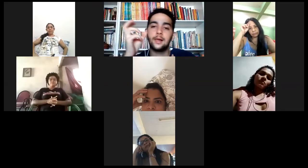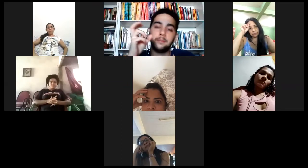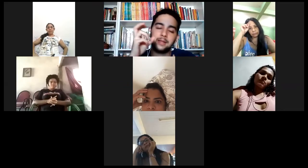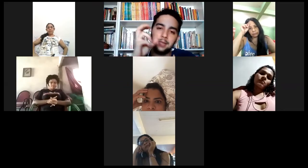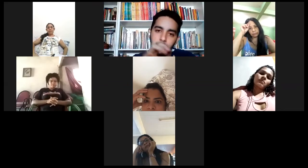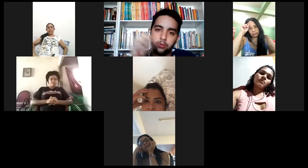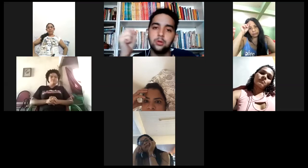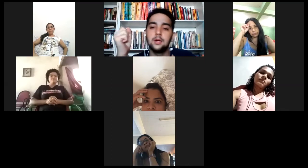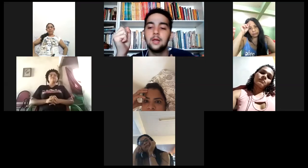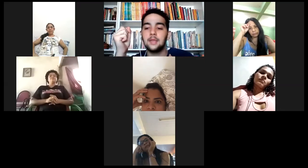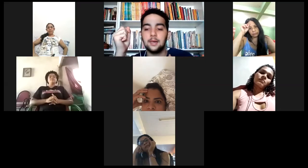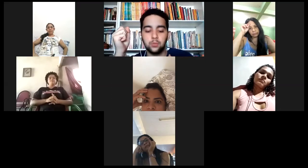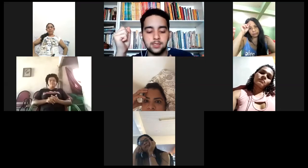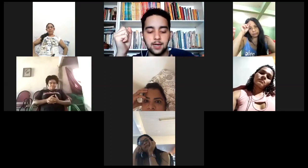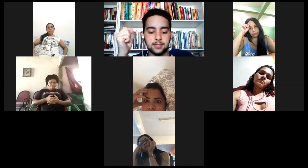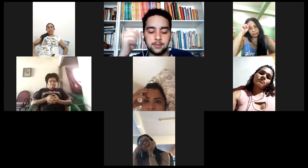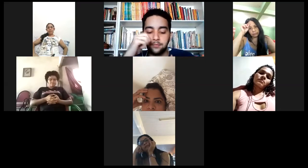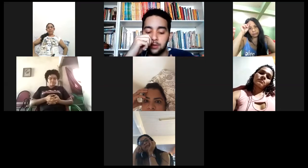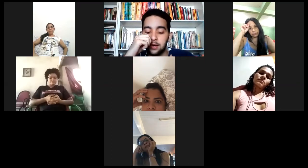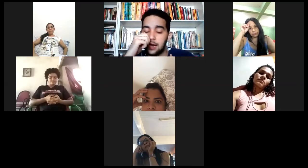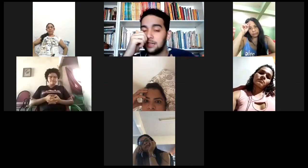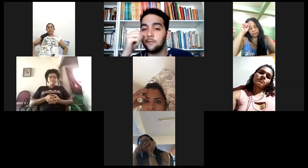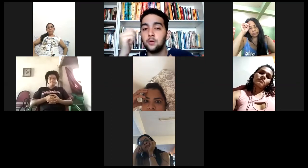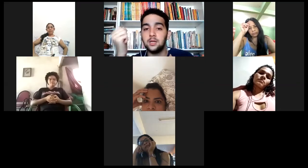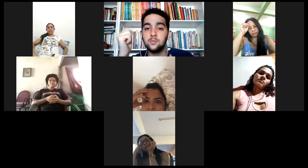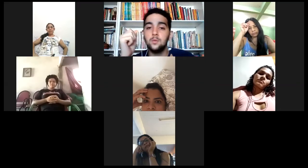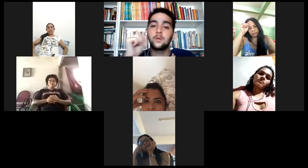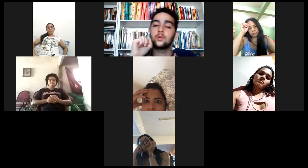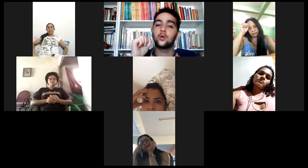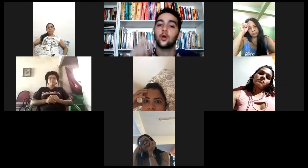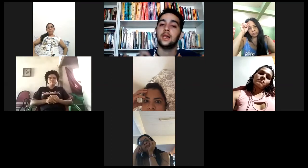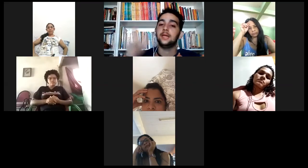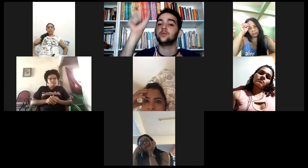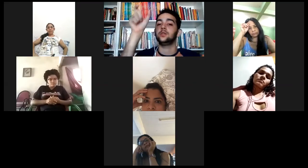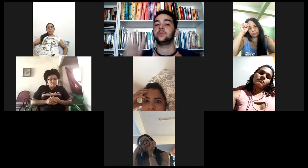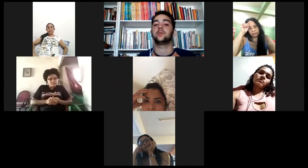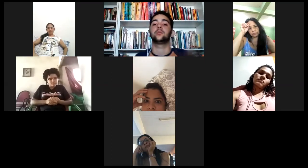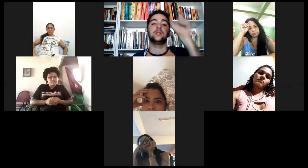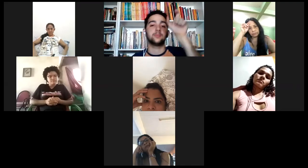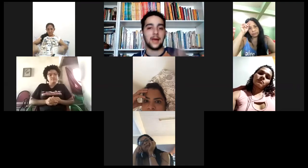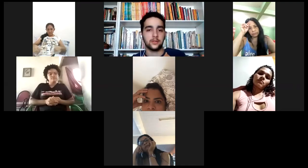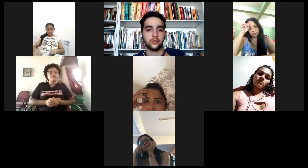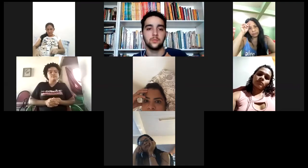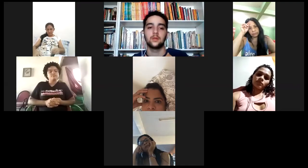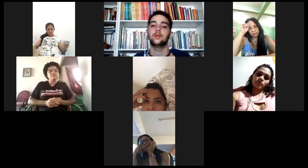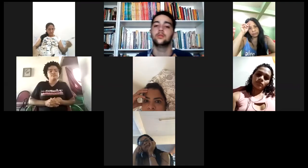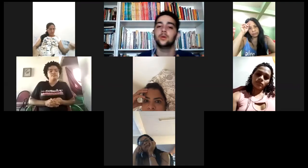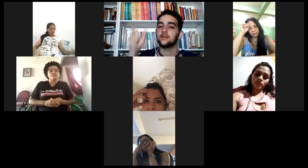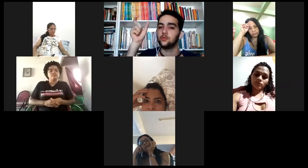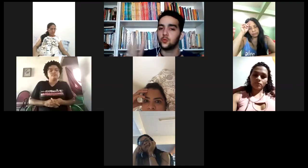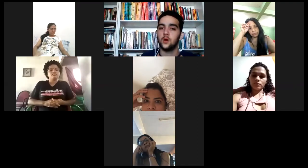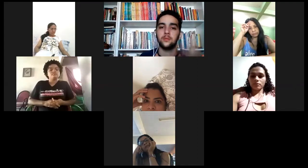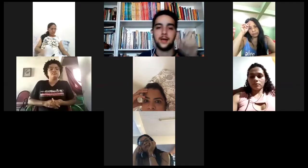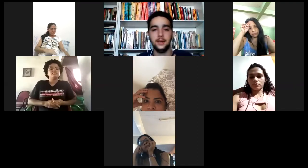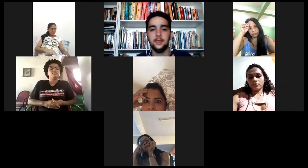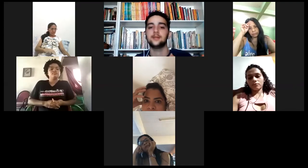reconstruo ela para dentro da língua de sinais. Anaforismo, quando eu localizo o indivíduo no espaço. Eu dei o exemplo